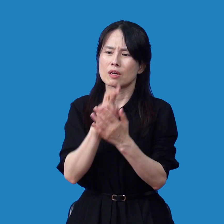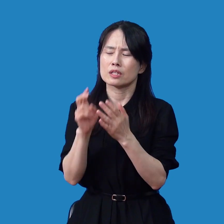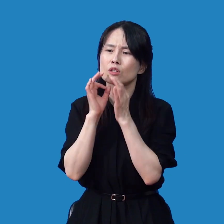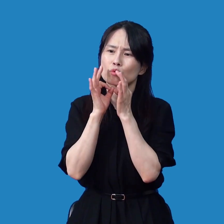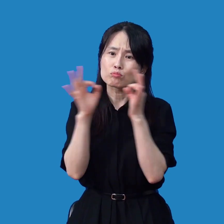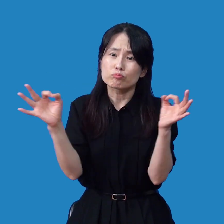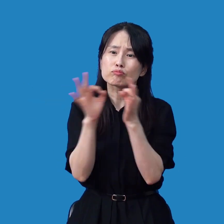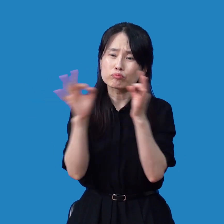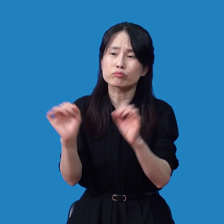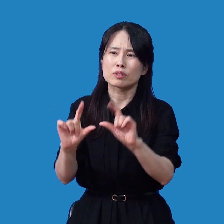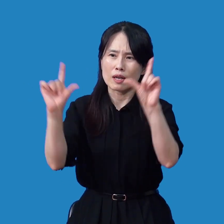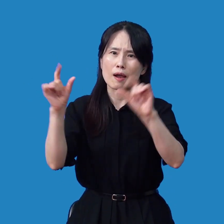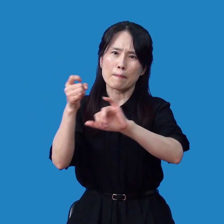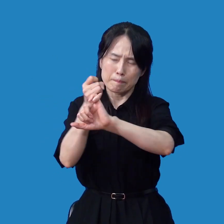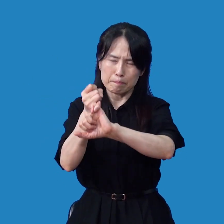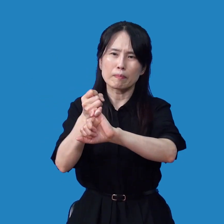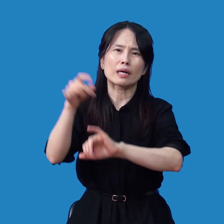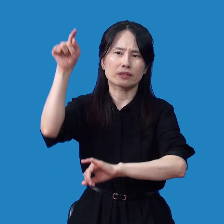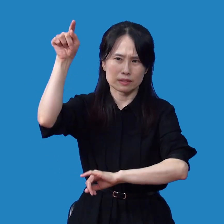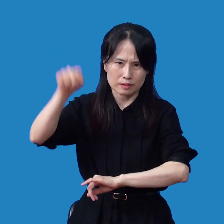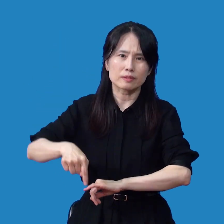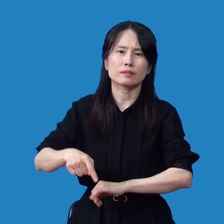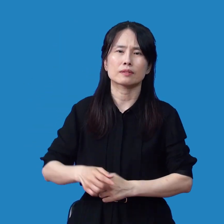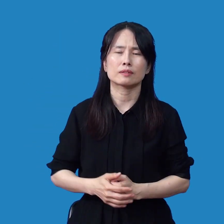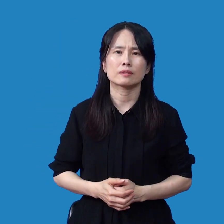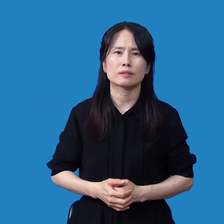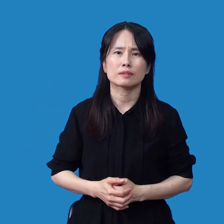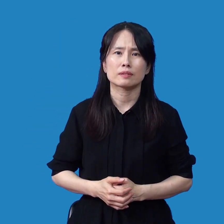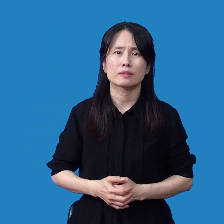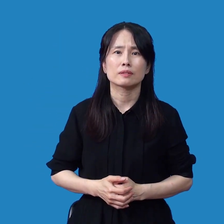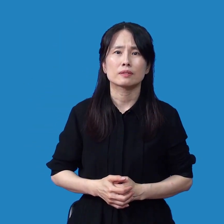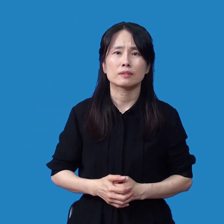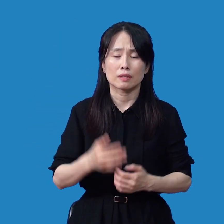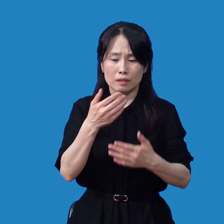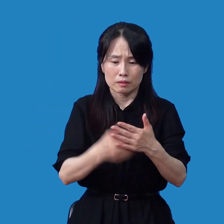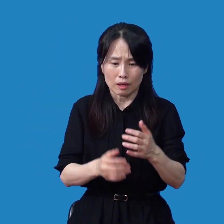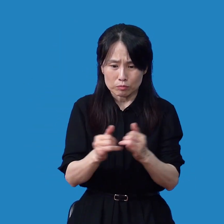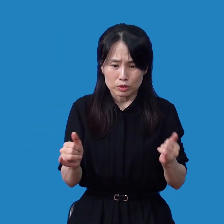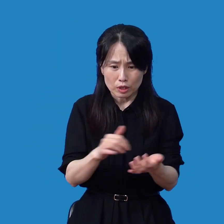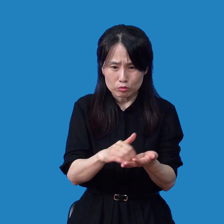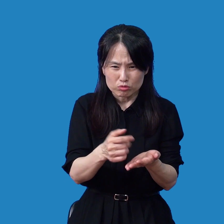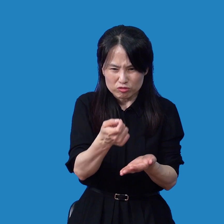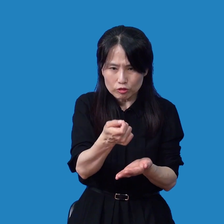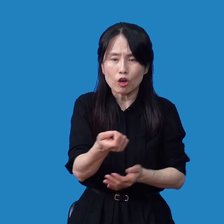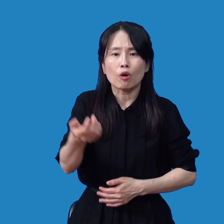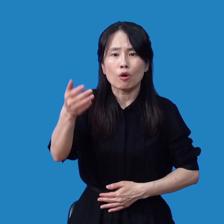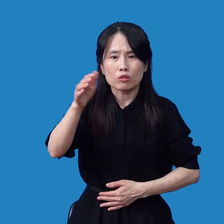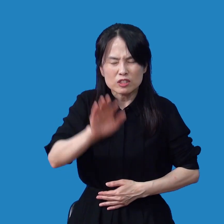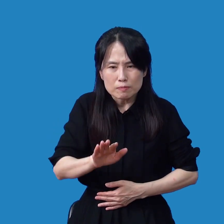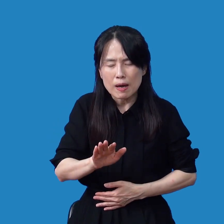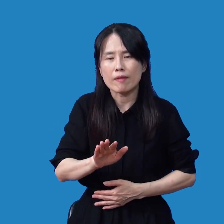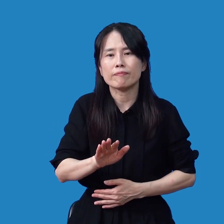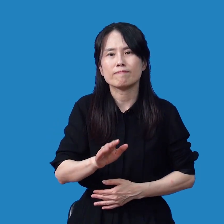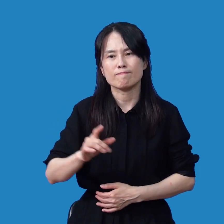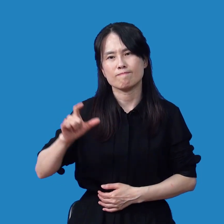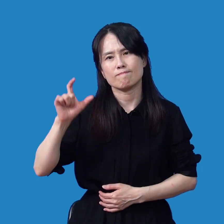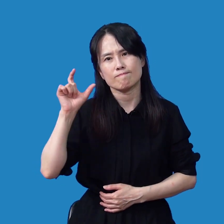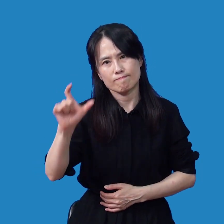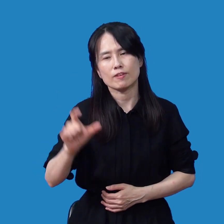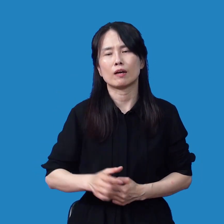날이 반드시 올 것입니다. 남은 자는 숫자는 적지만 강합니다.